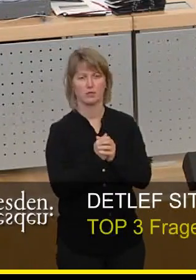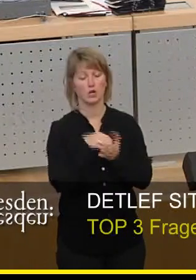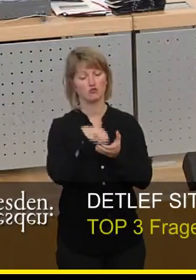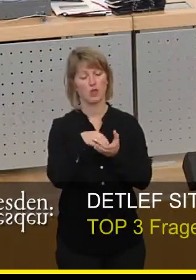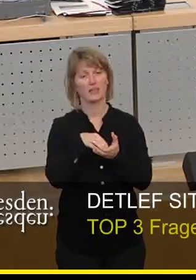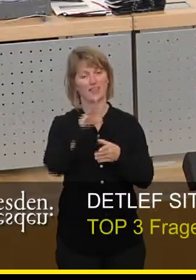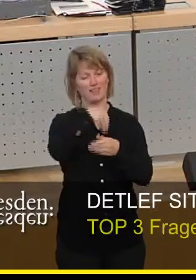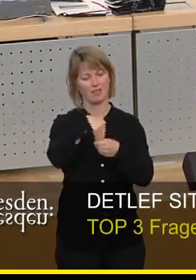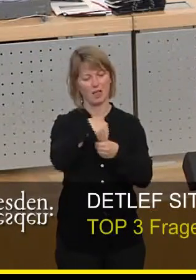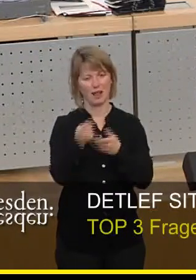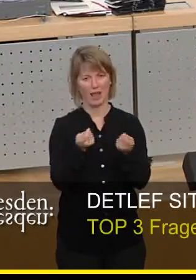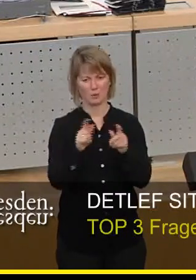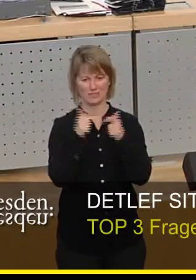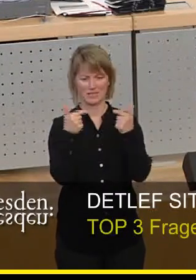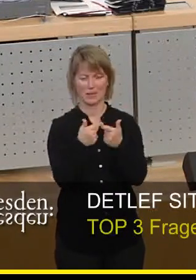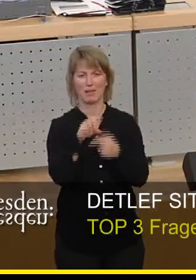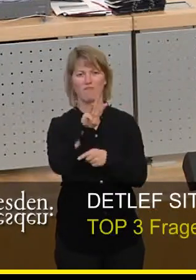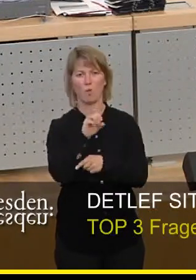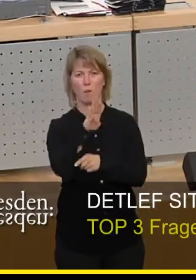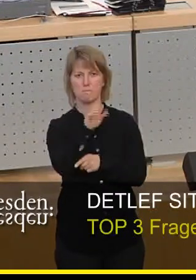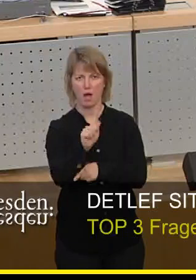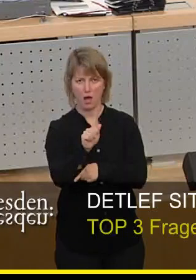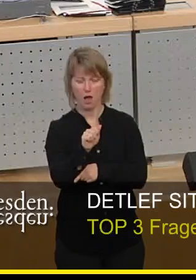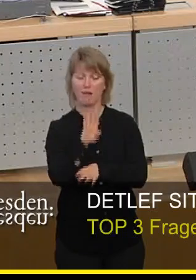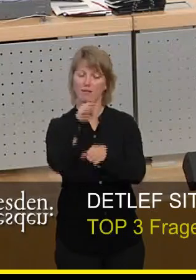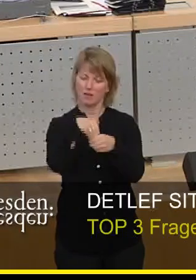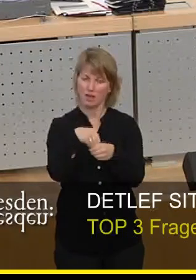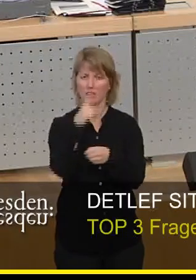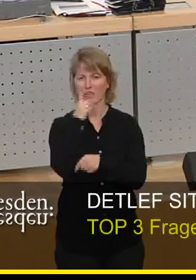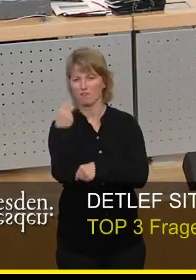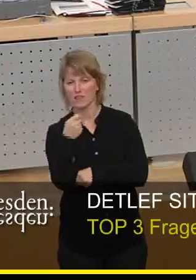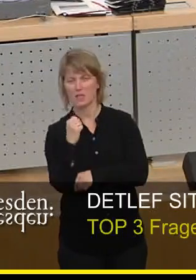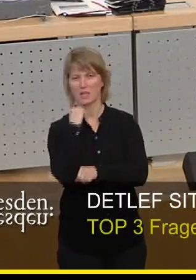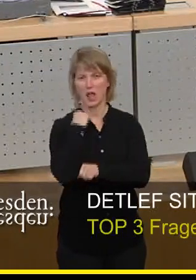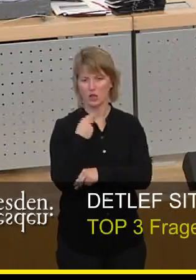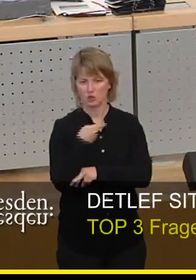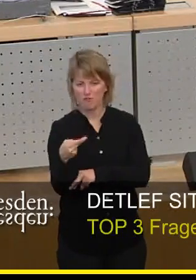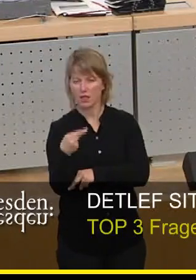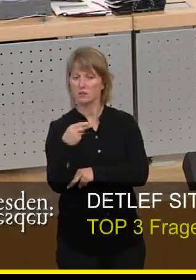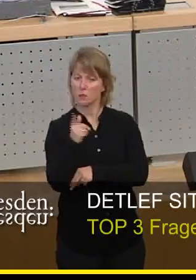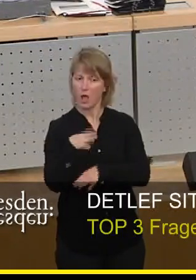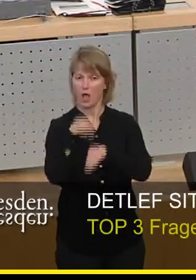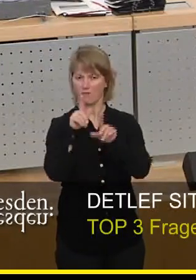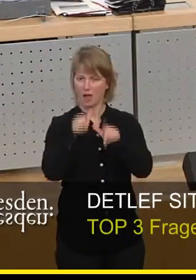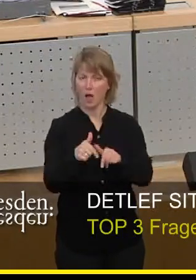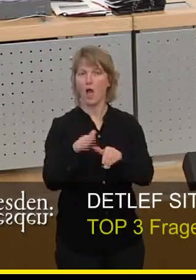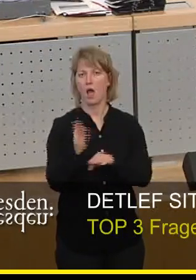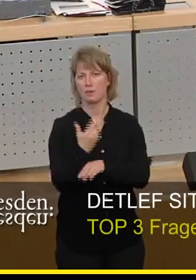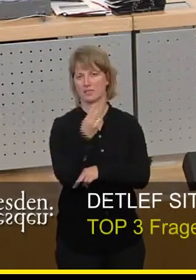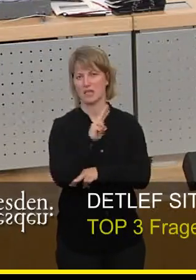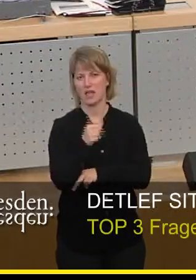WOBA, welchem unter anderem Vertreter der Geschäftsbereiche Finanzen und Liegenschaften, also ab 1. Januar 2017 Finanzen, Personal und